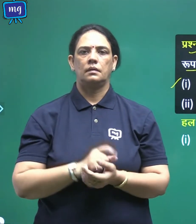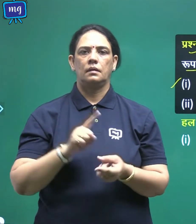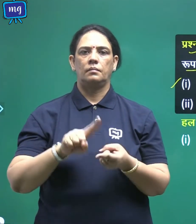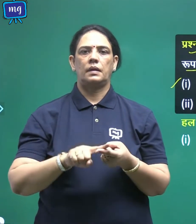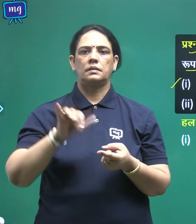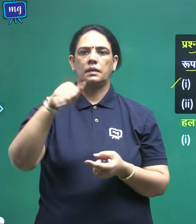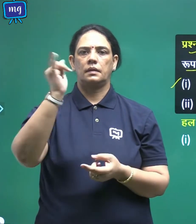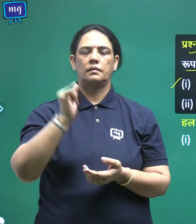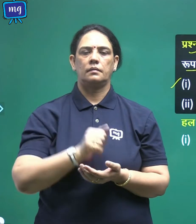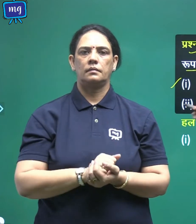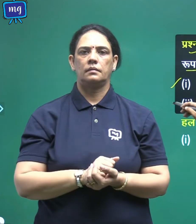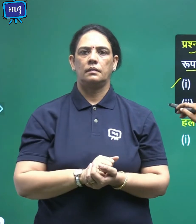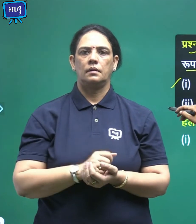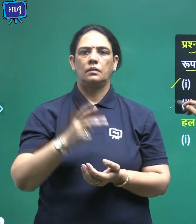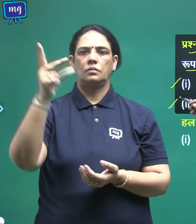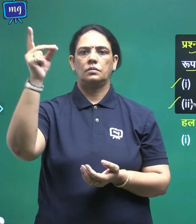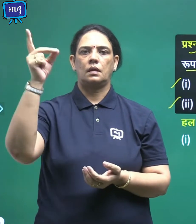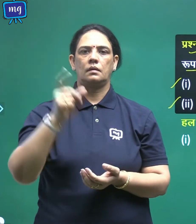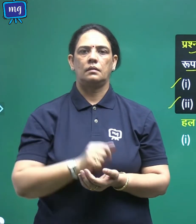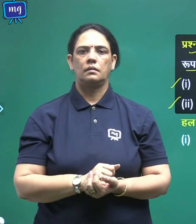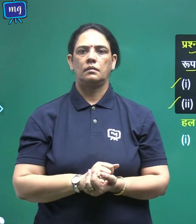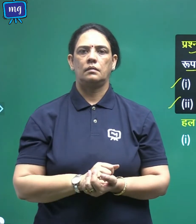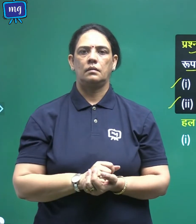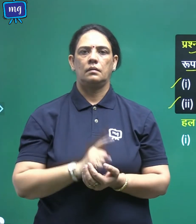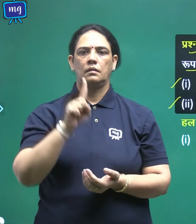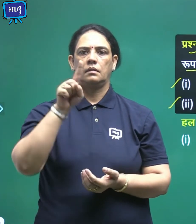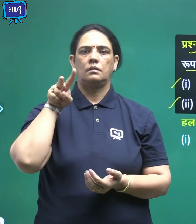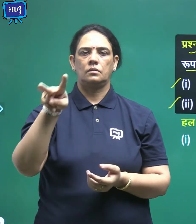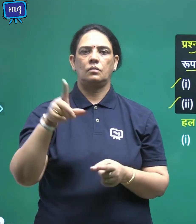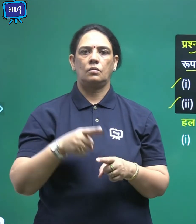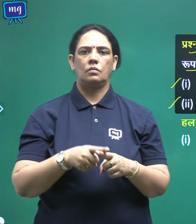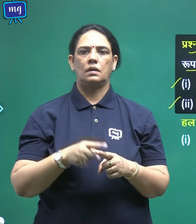प्लस 6, दूसरा 100 गुणा 7